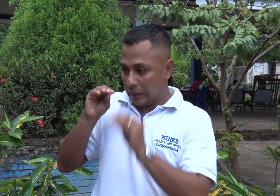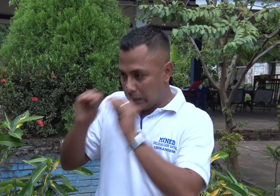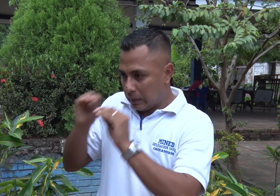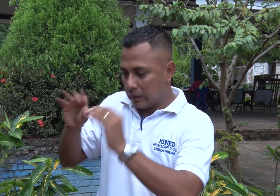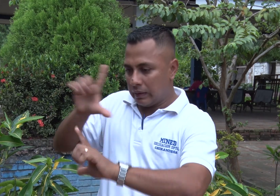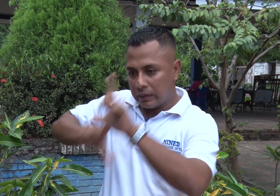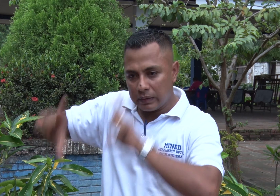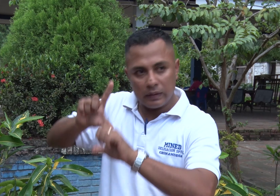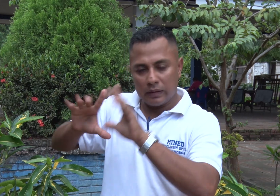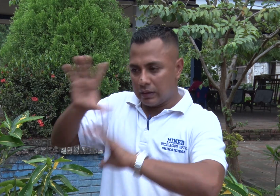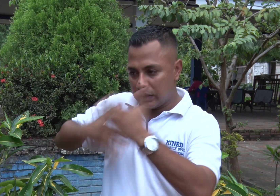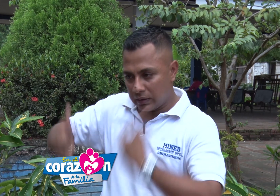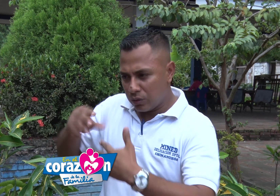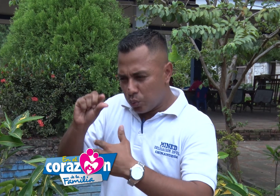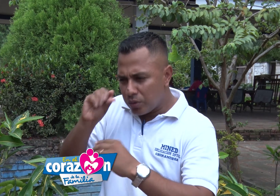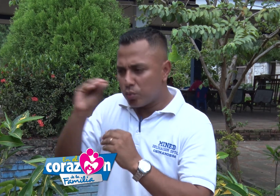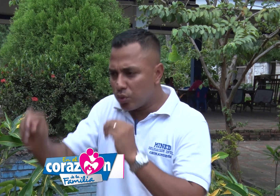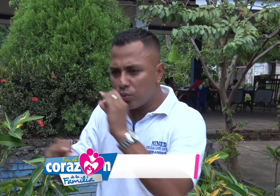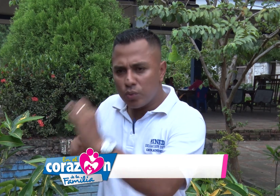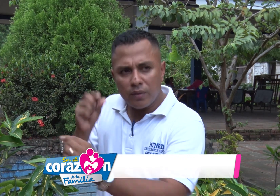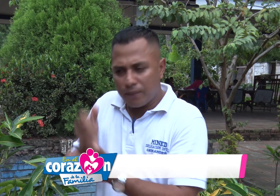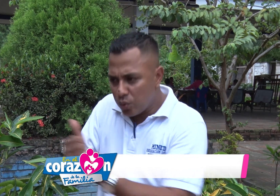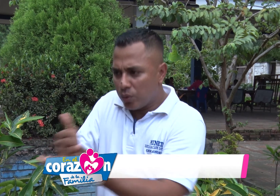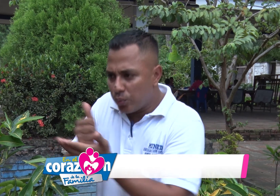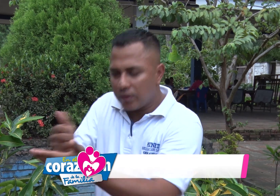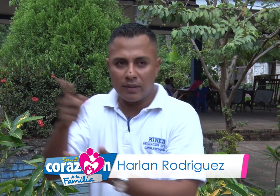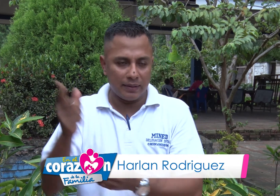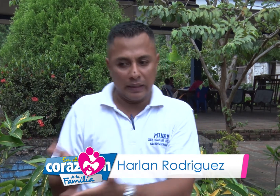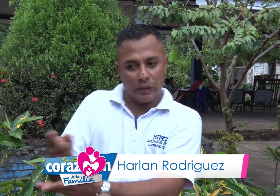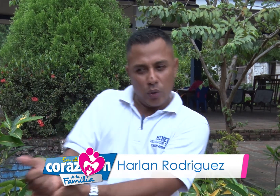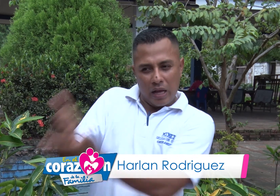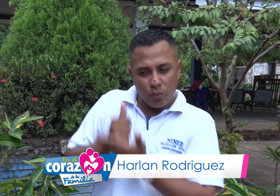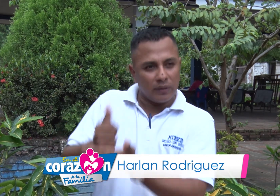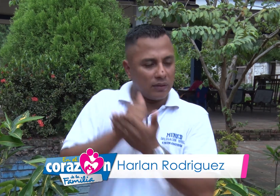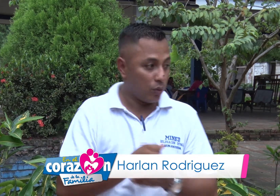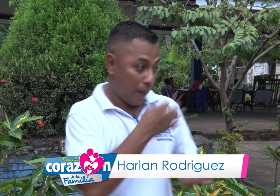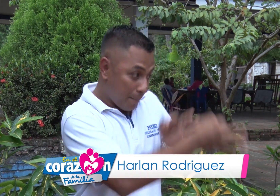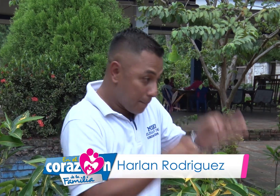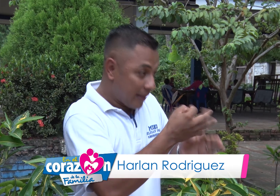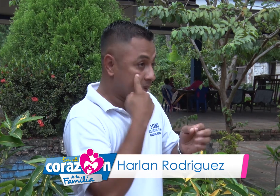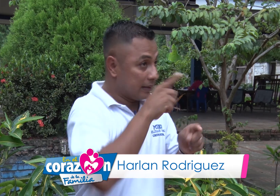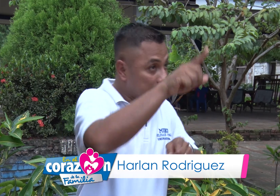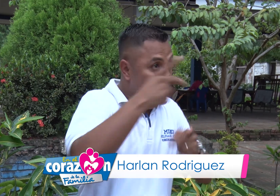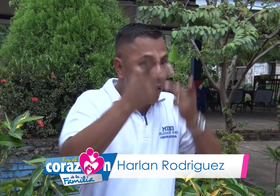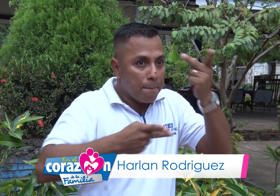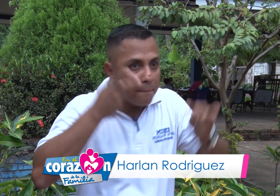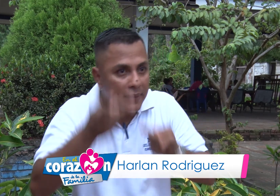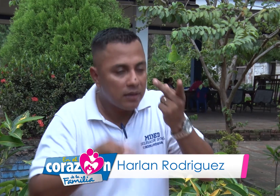cosas no las entendíamos muy bien, pero yo le ayudaba a él con lo que era el lenguaje de señas, él me iba